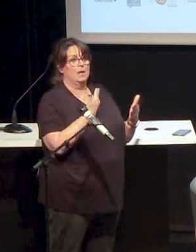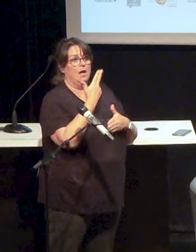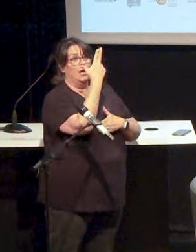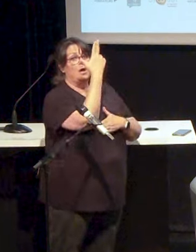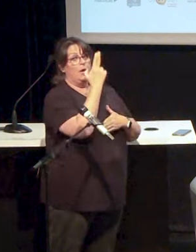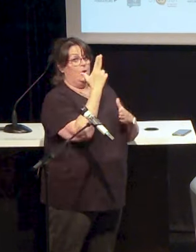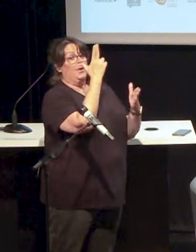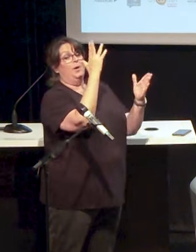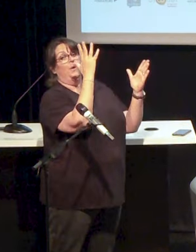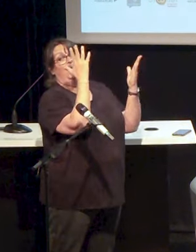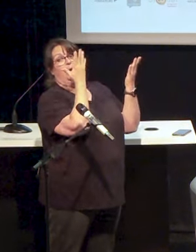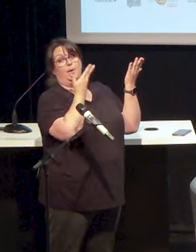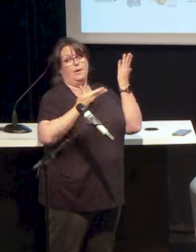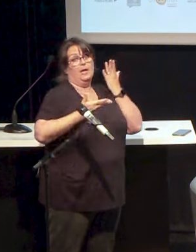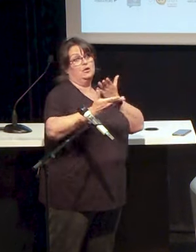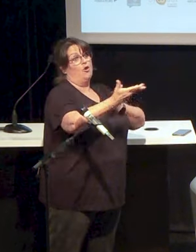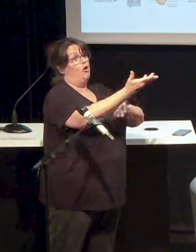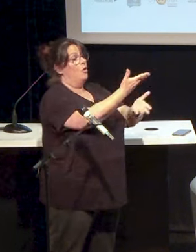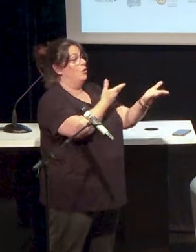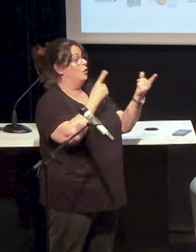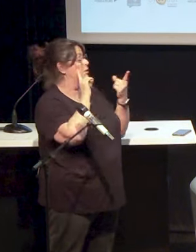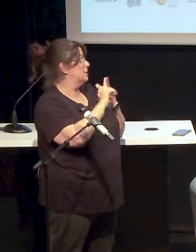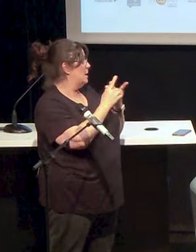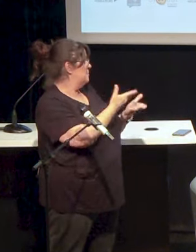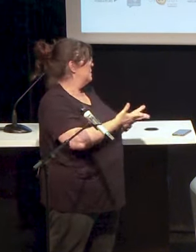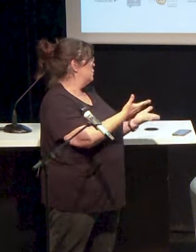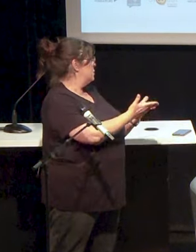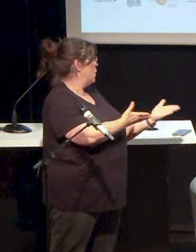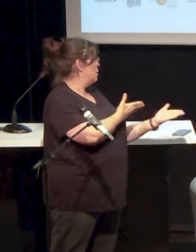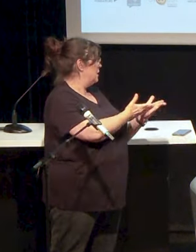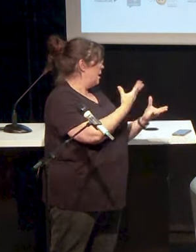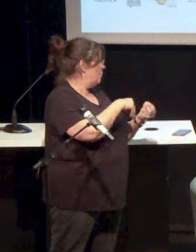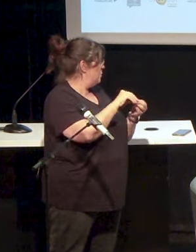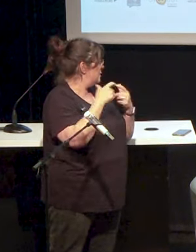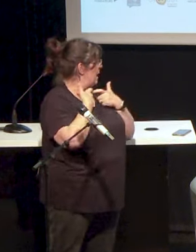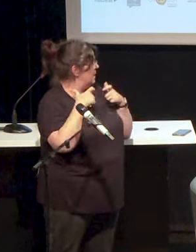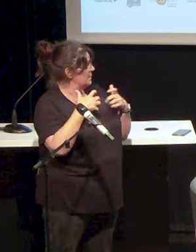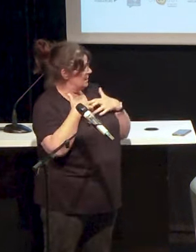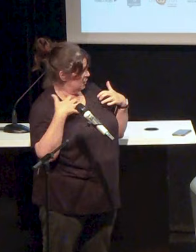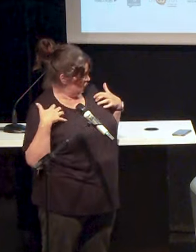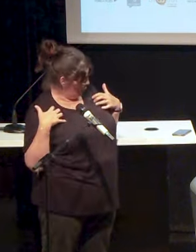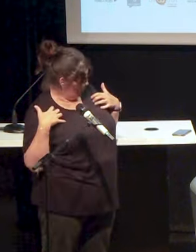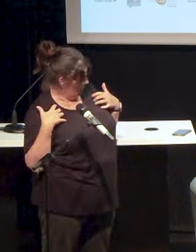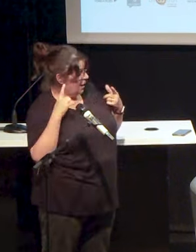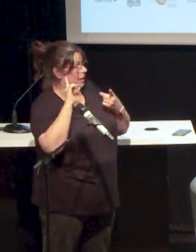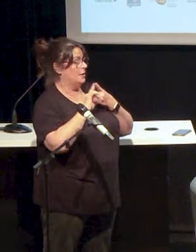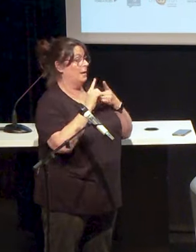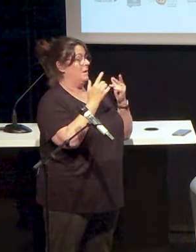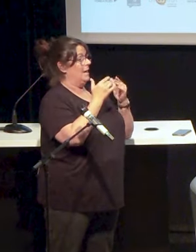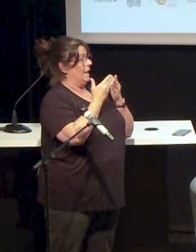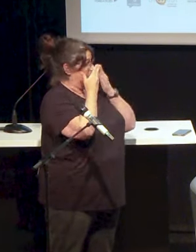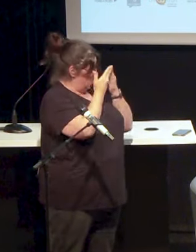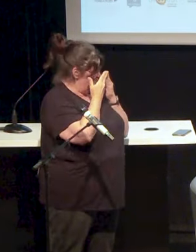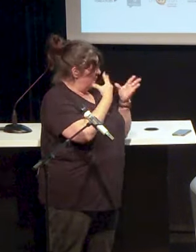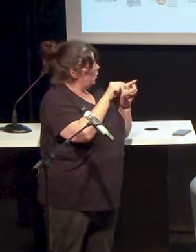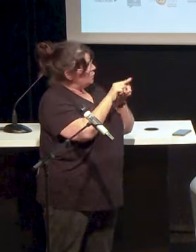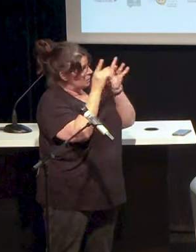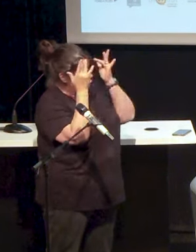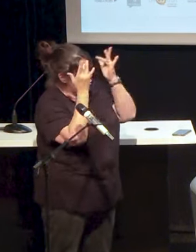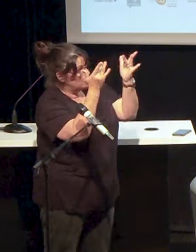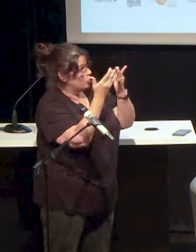vous parler un petit peu des relations qui peuvent exister entre le handicap et l'accès à la science, que ce soit au niveau des études comme au niveau de la culture en général par la